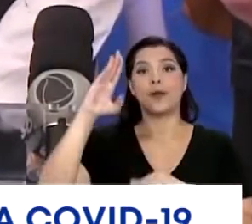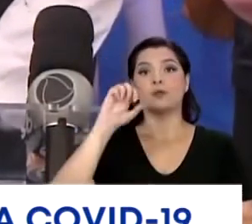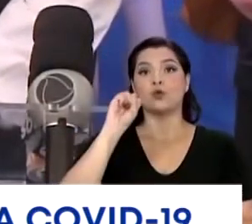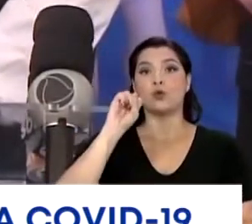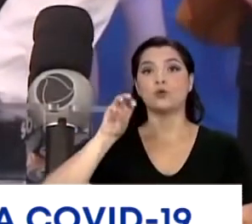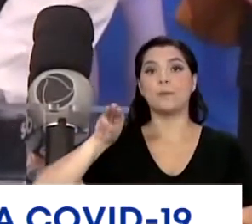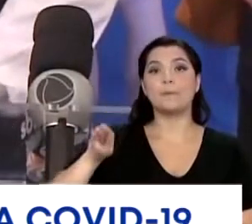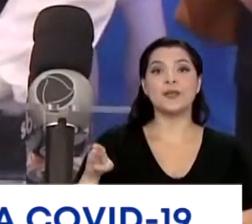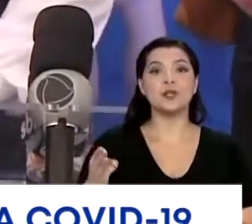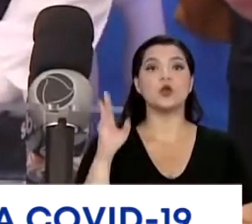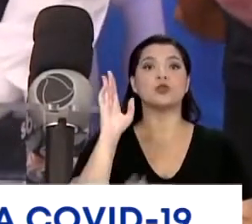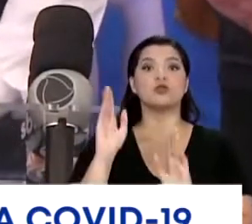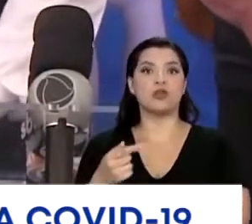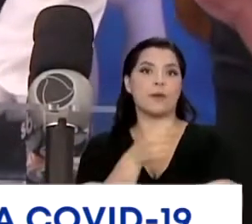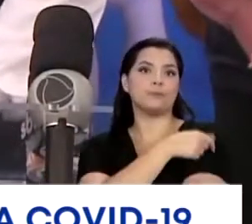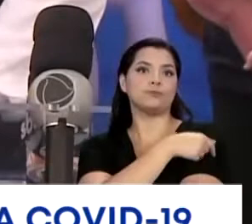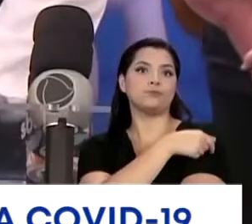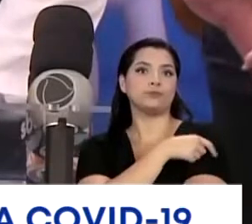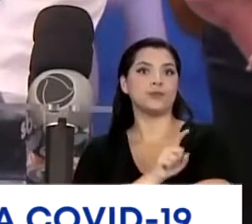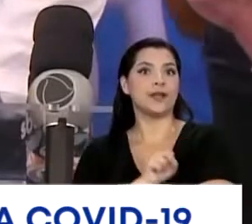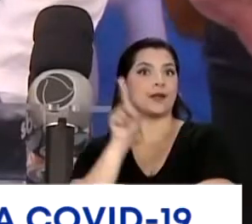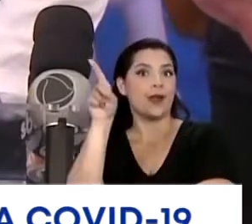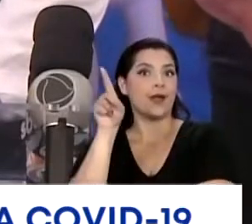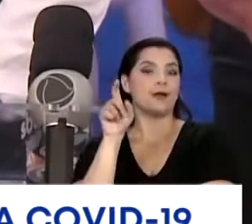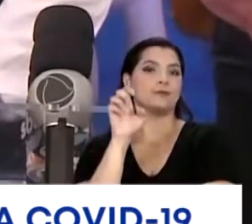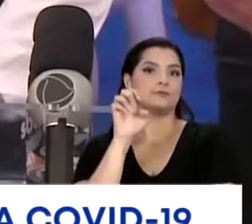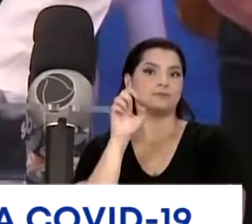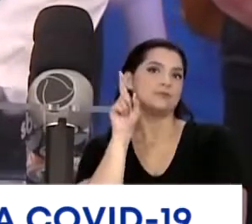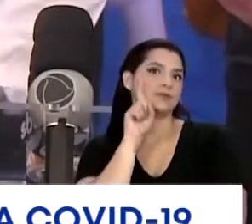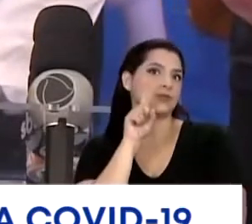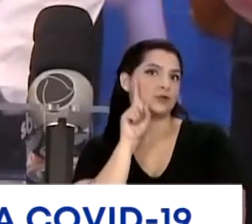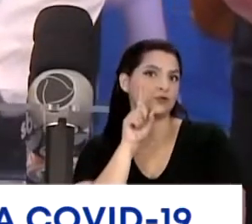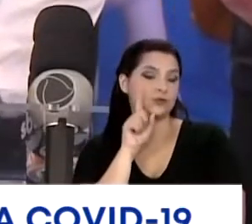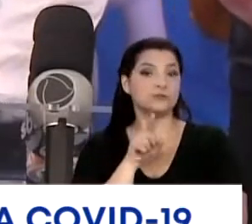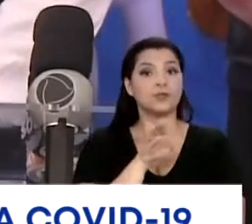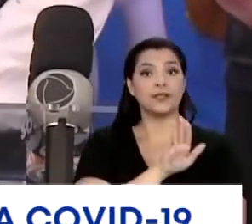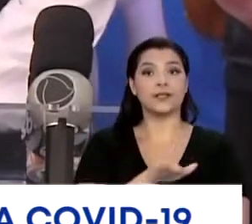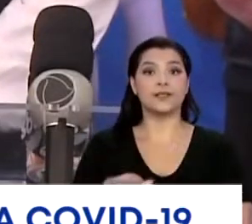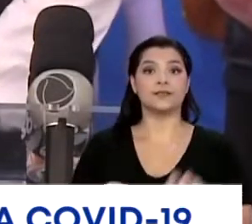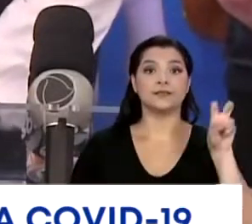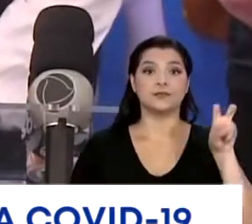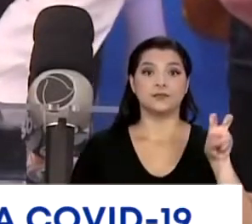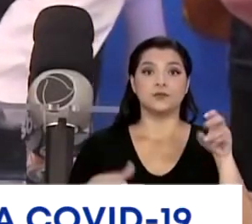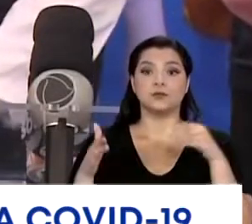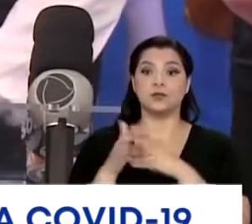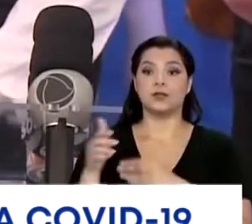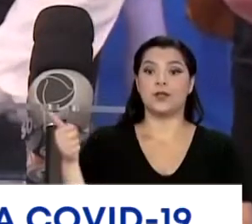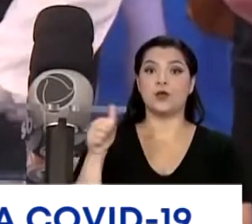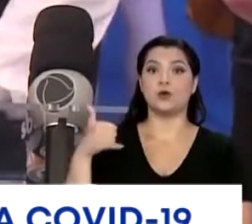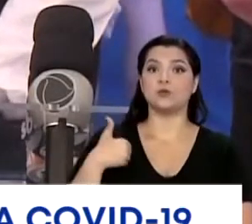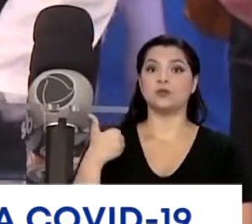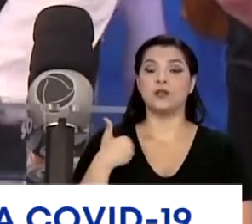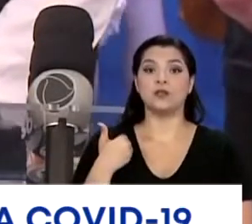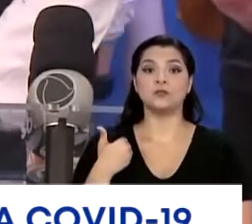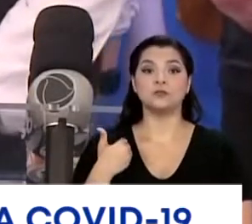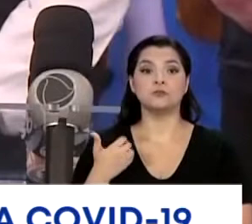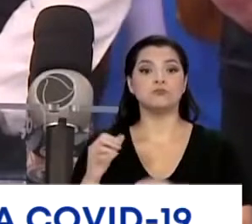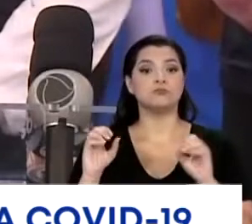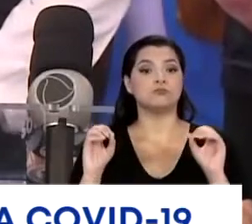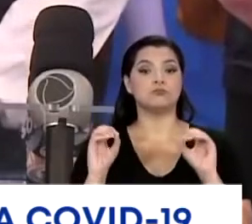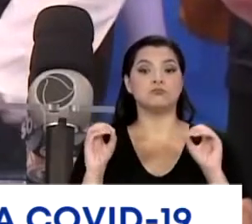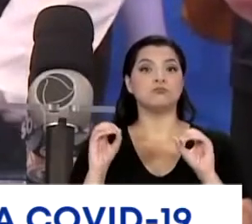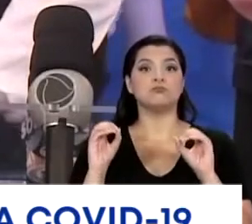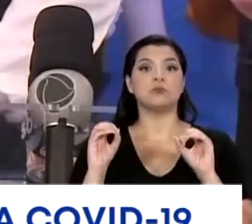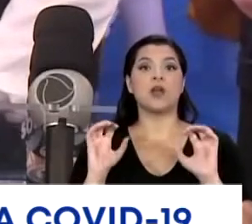de doses foram aplicadas nos Estados Unidos e as crianças de 5 a 11 anos não têm sido